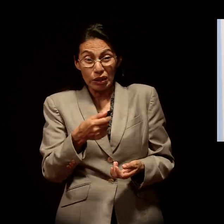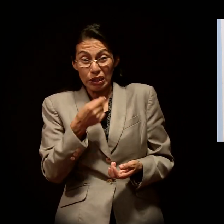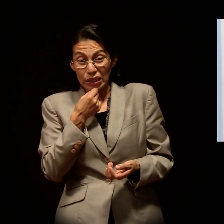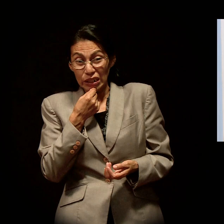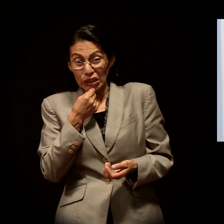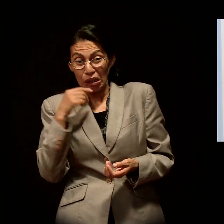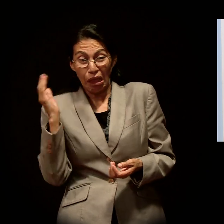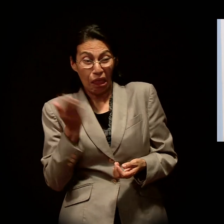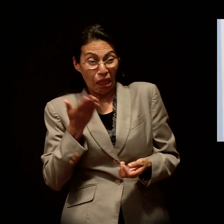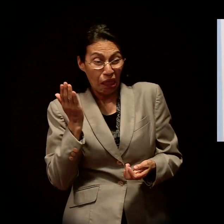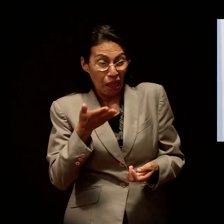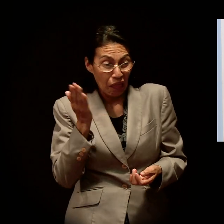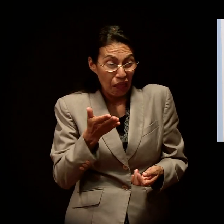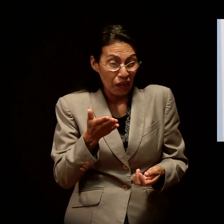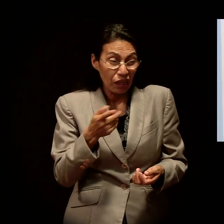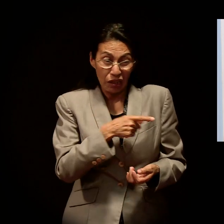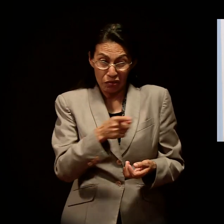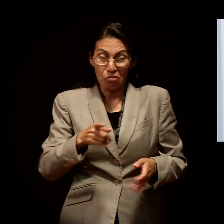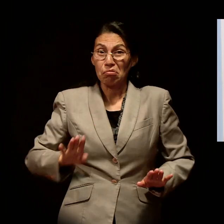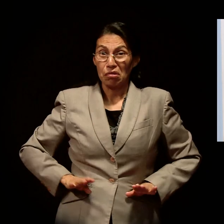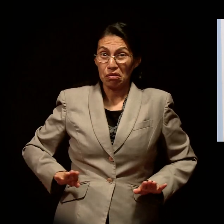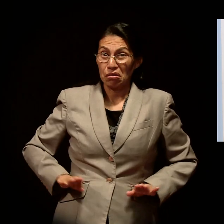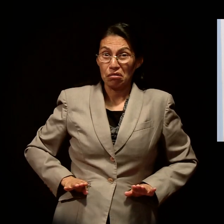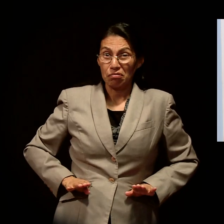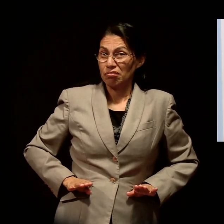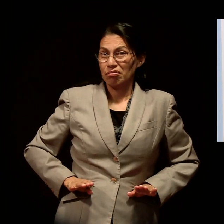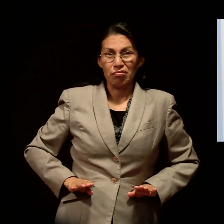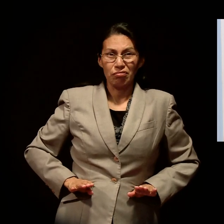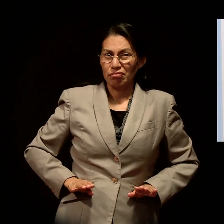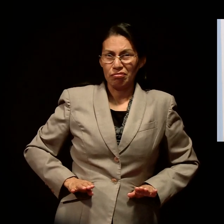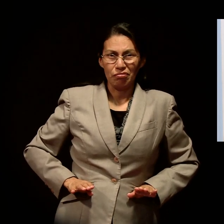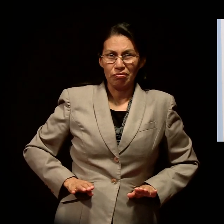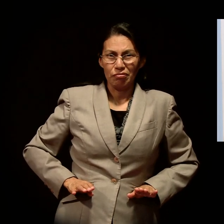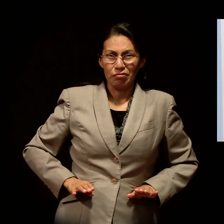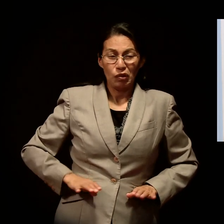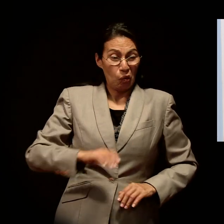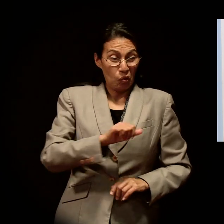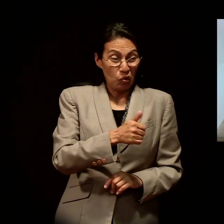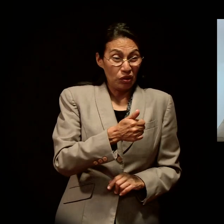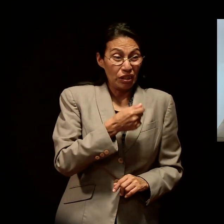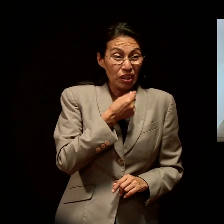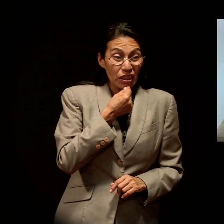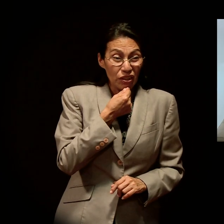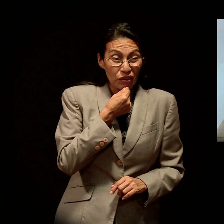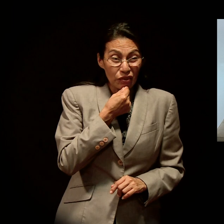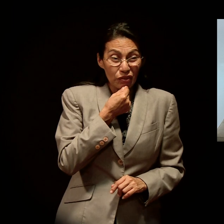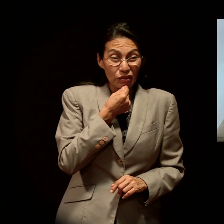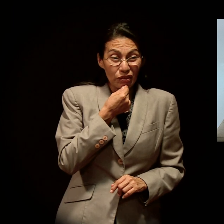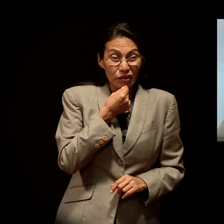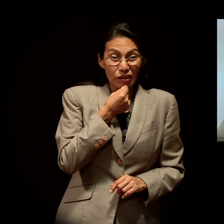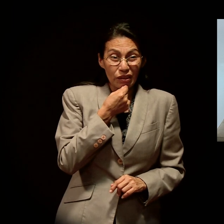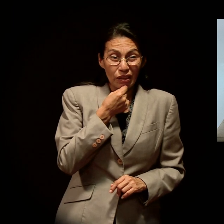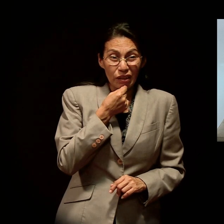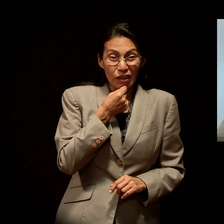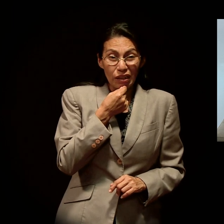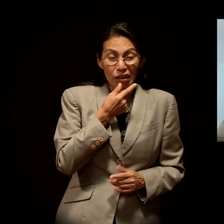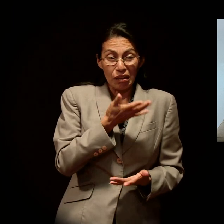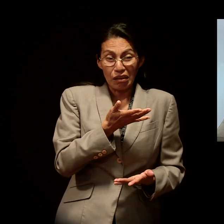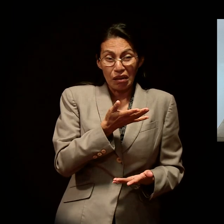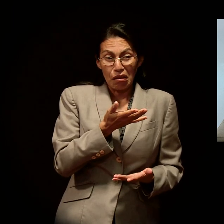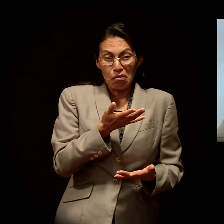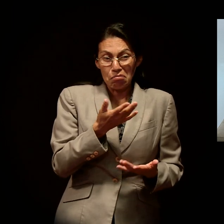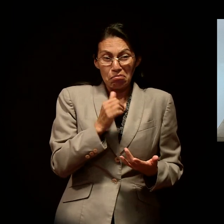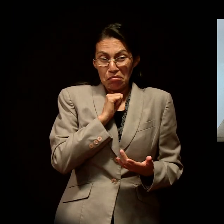que once niños sufran un castigo que no merecen o sea 11 niños inocentes inocentes